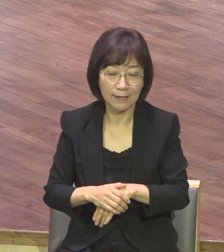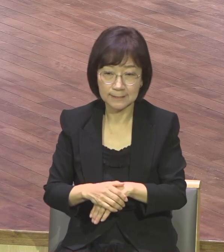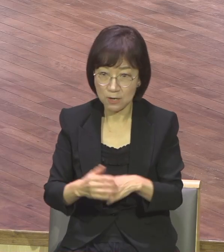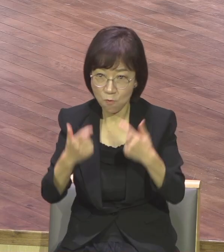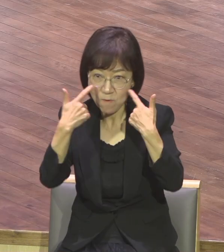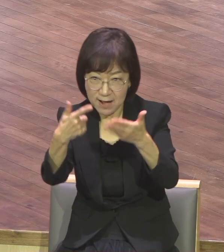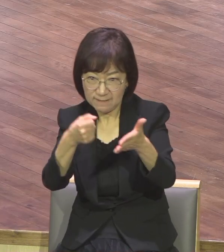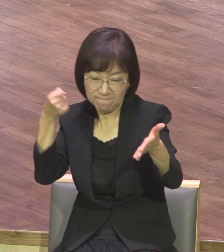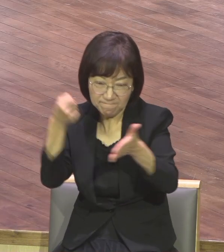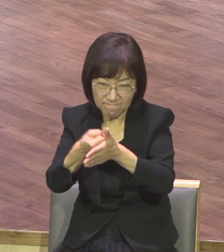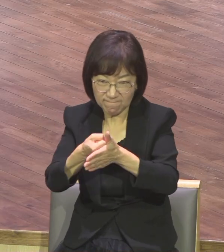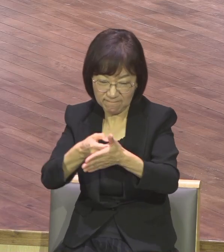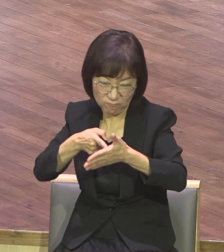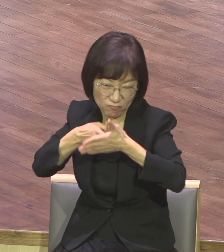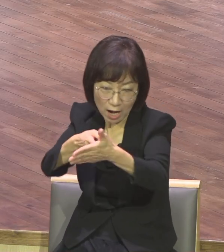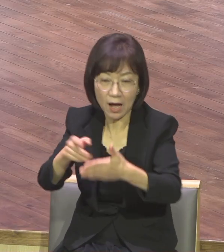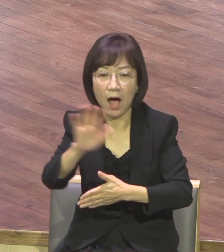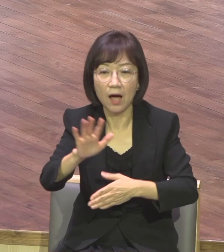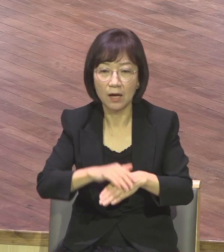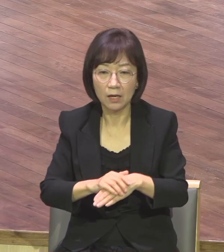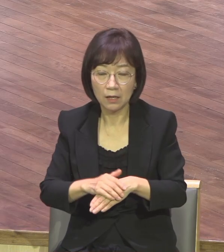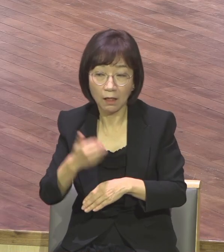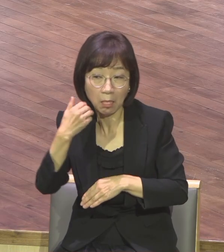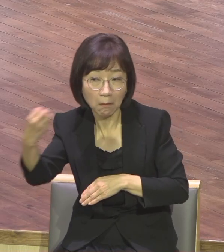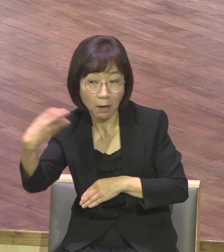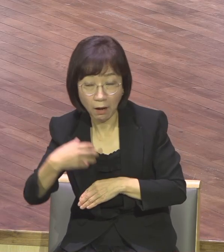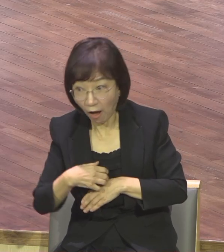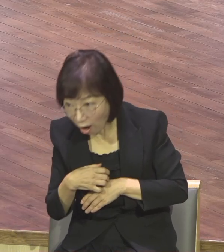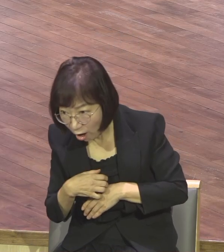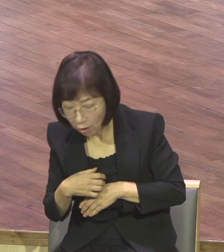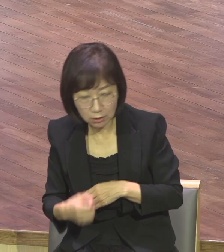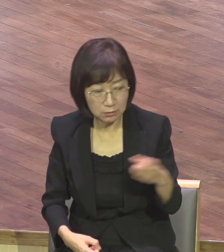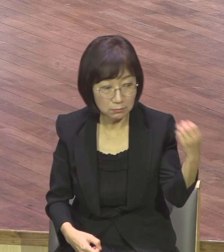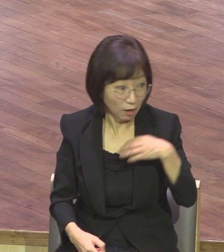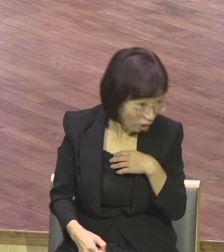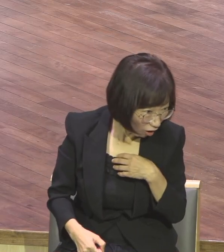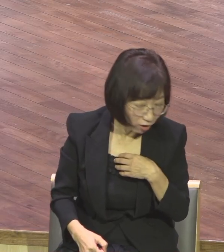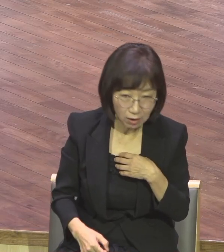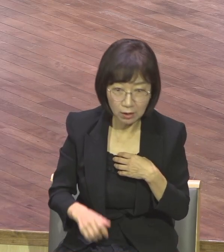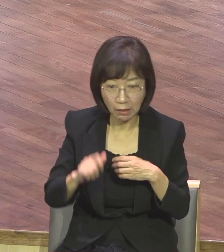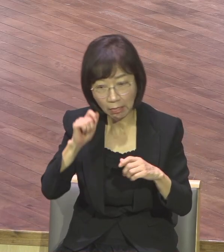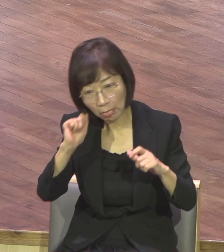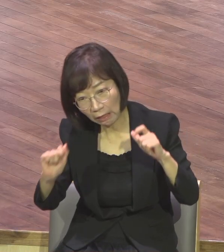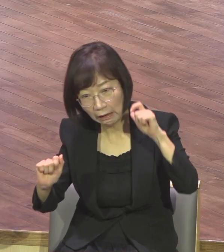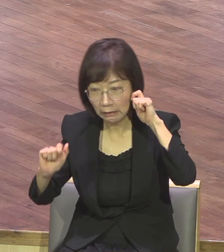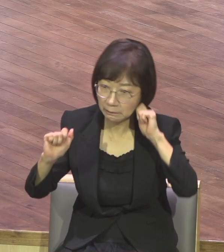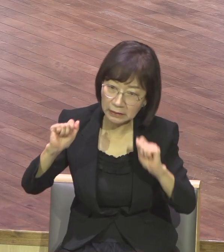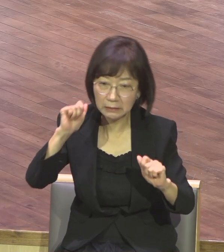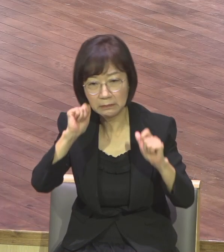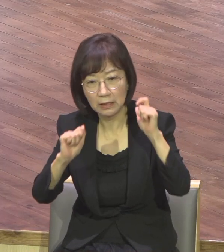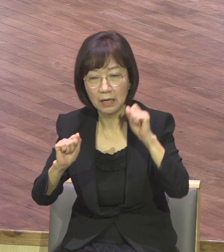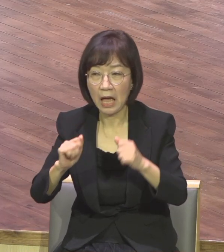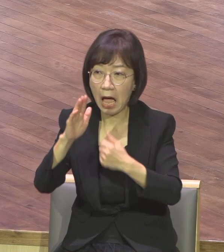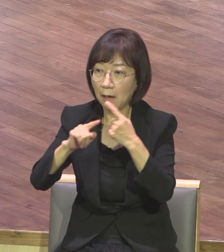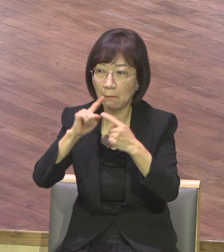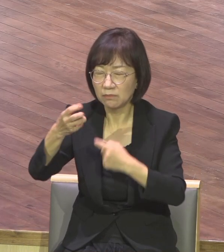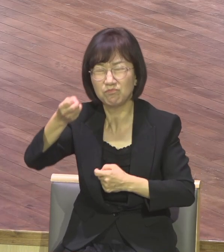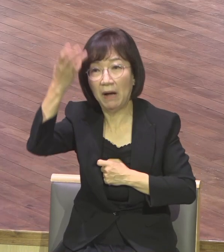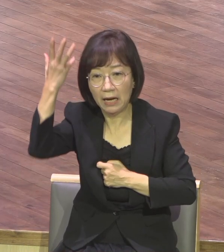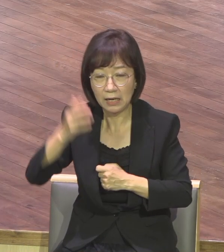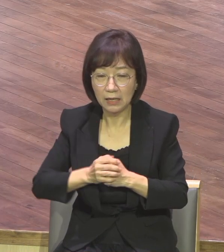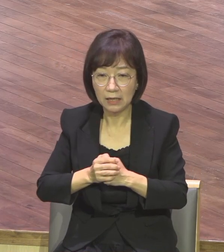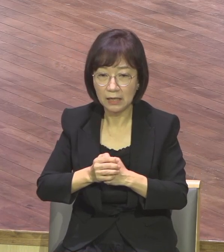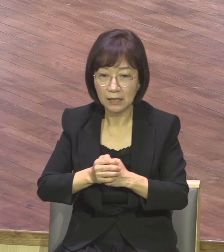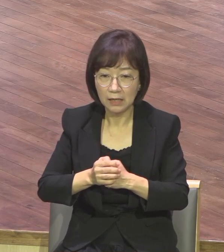없어요. 누구 말 한마디에 그냥 자빠져버리고 말씀에는 관심이 없고 말